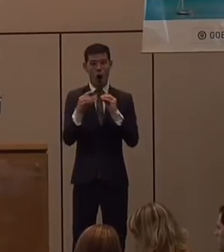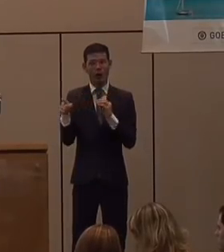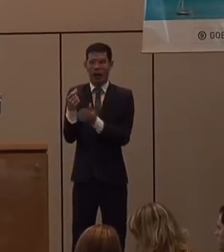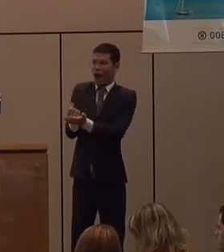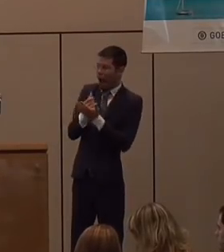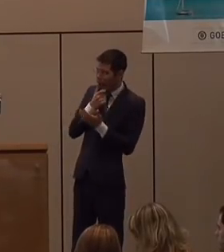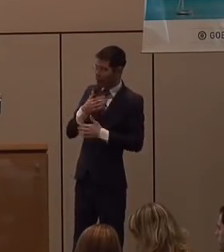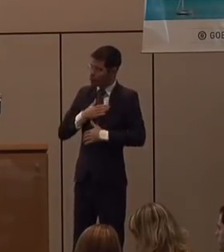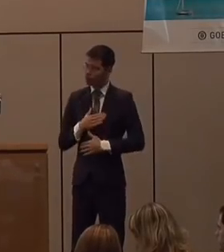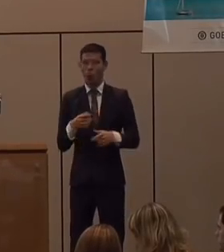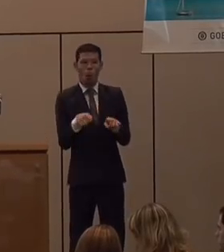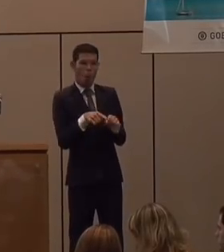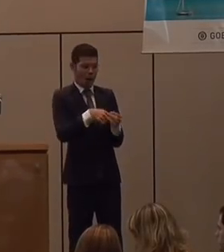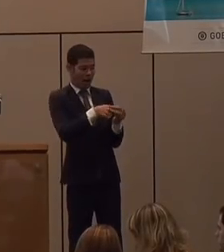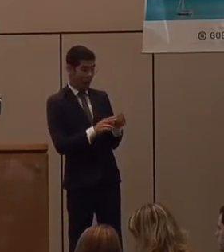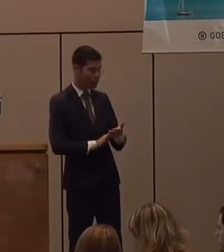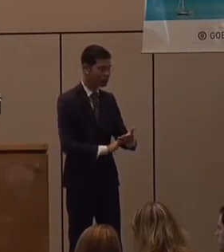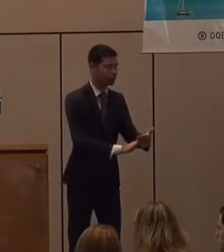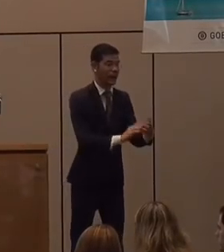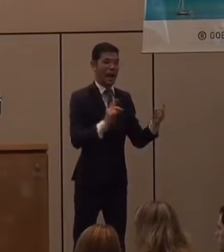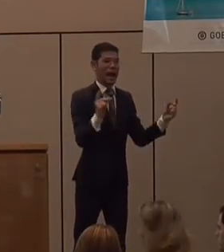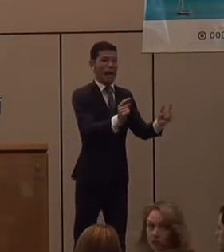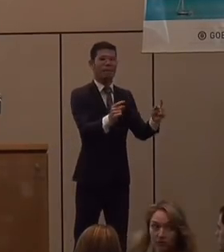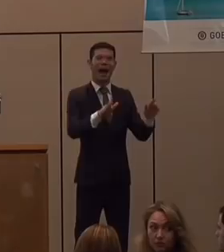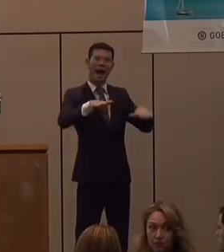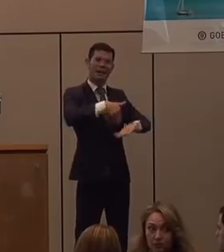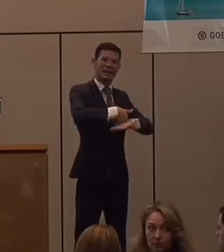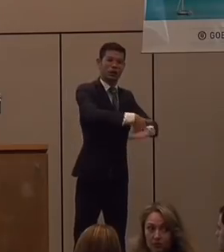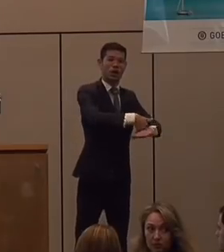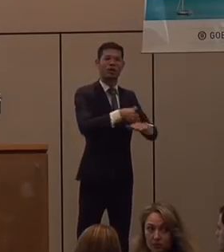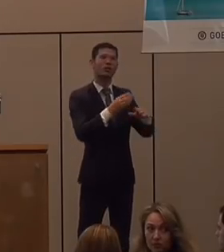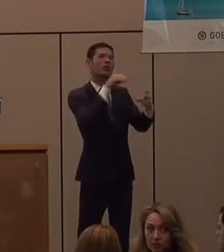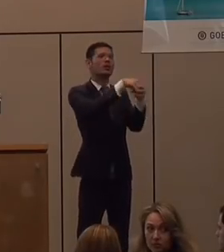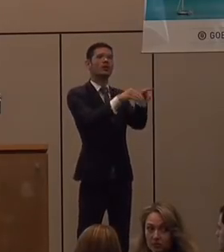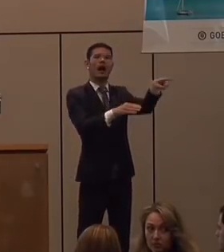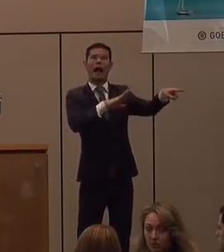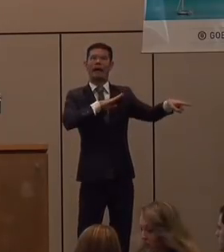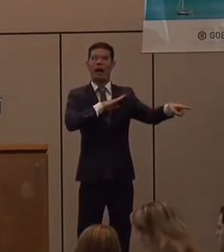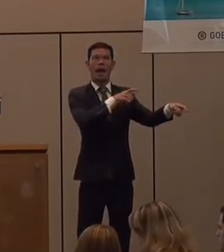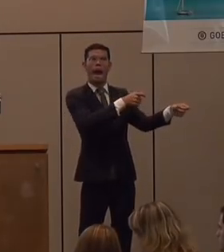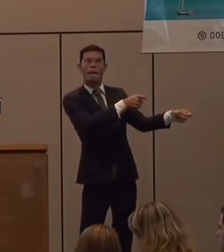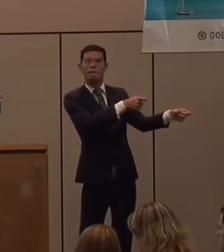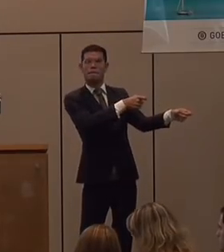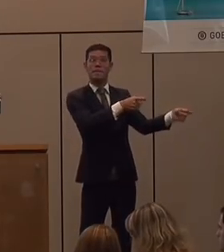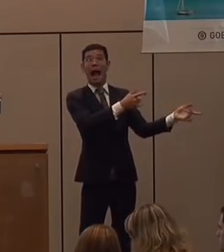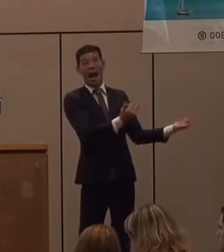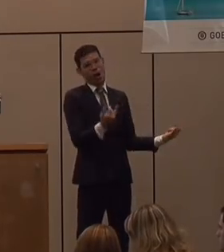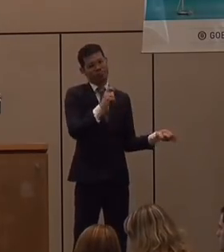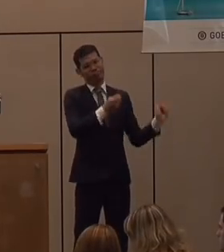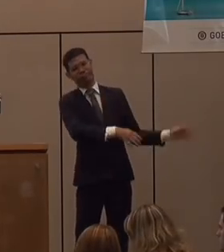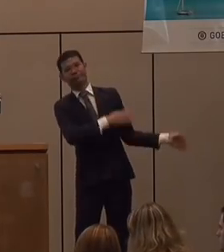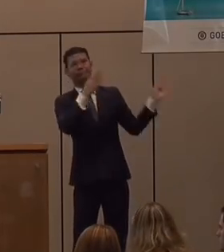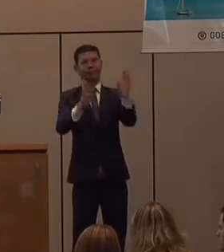una manera mucho más efectiva y rápida porque las solicitudes de cierre se nos estaban quedando las alcaldías y no procedían en cambio con la policía y las